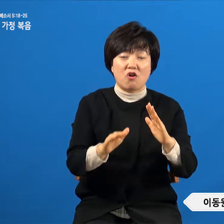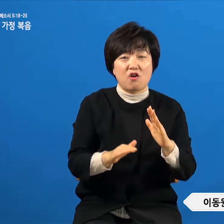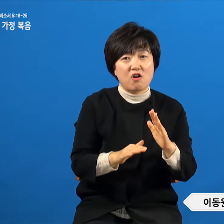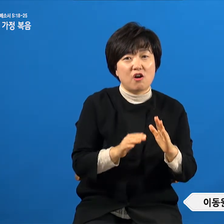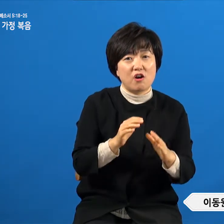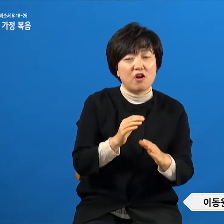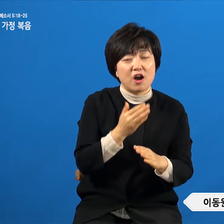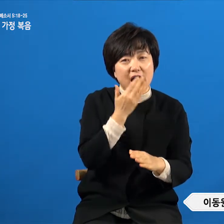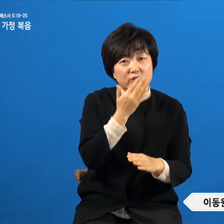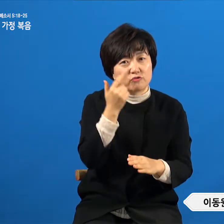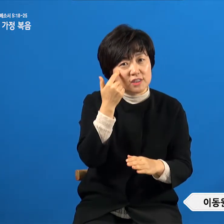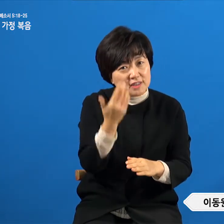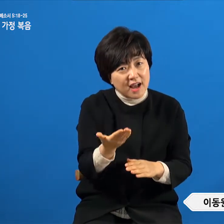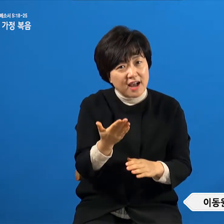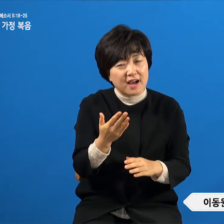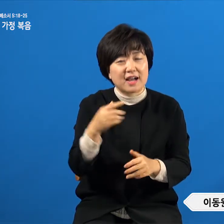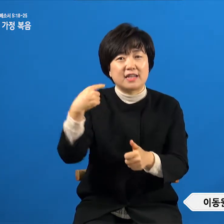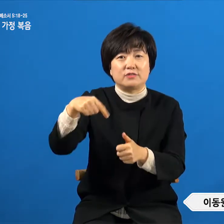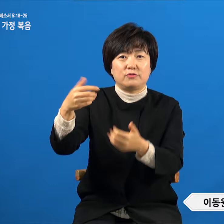있는가를 가르칩니다.